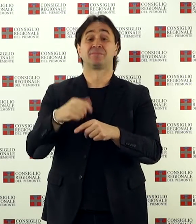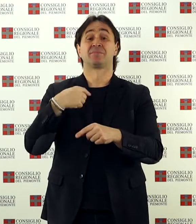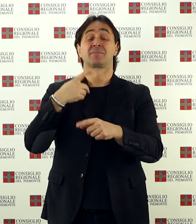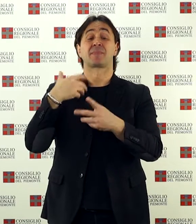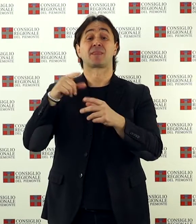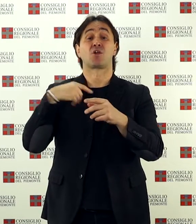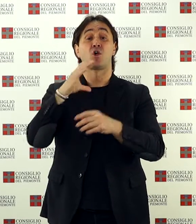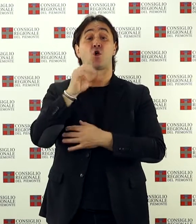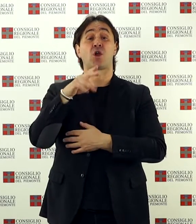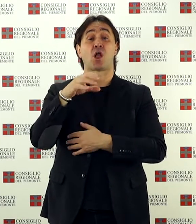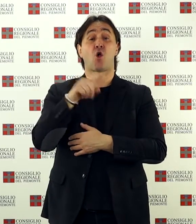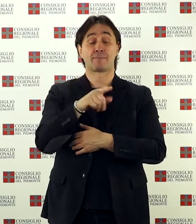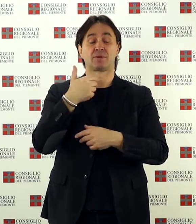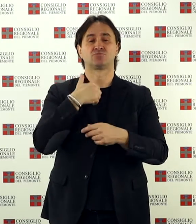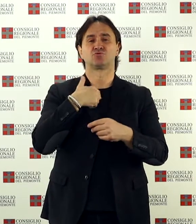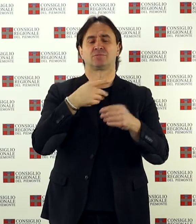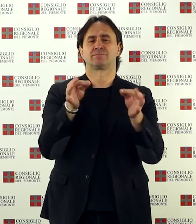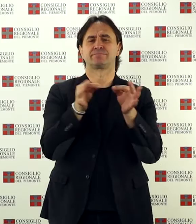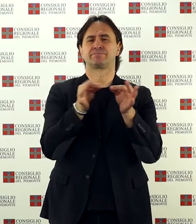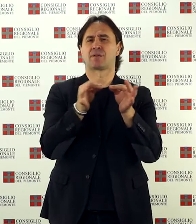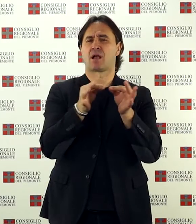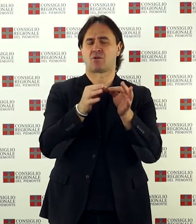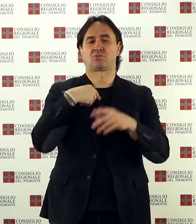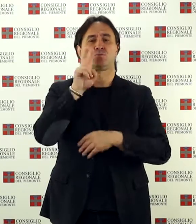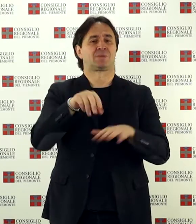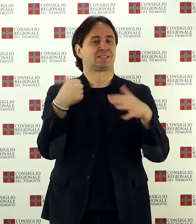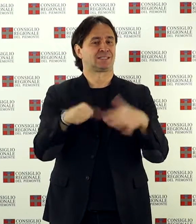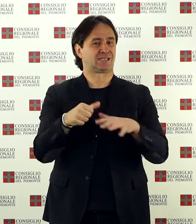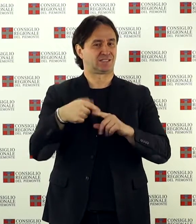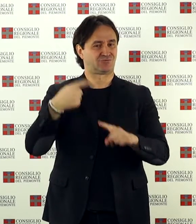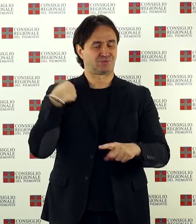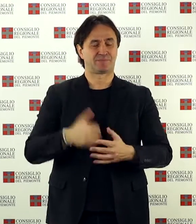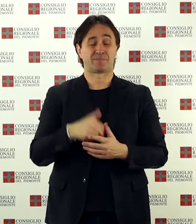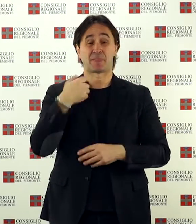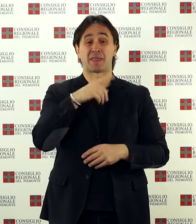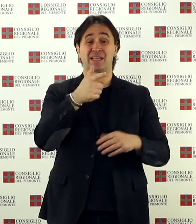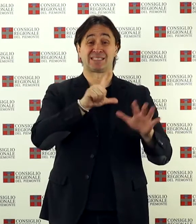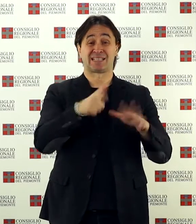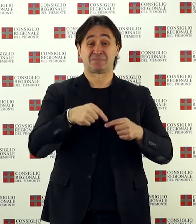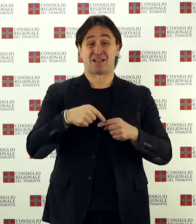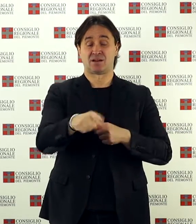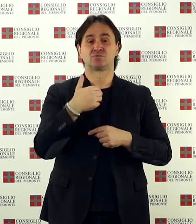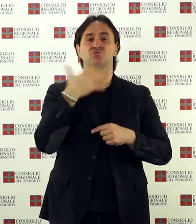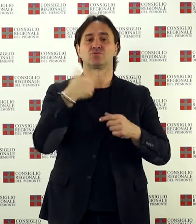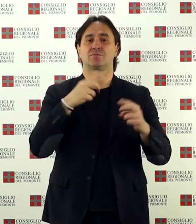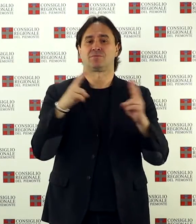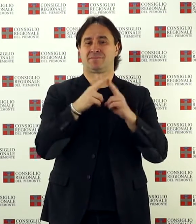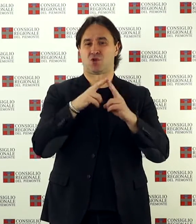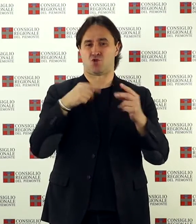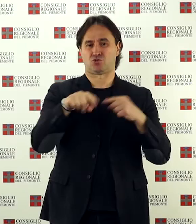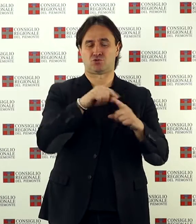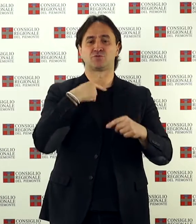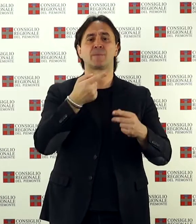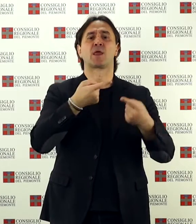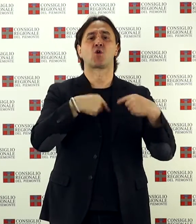Corecom, 4.600 udienze di conciliazione nel 2016. In settimana la prima commissione ha svolto un'audizione dei consigli